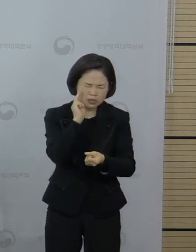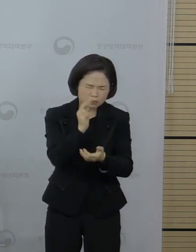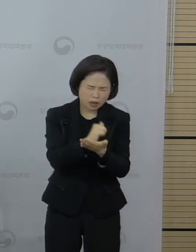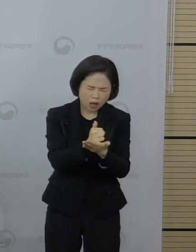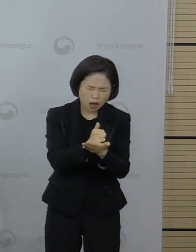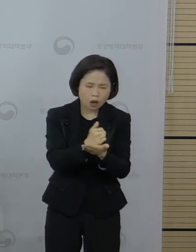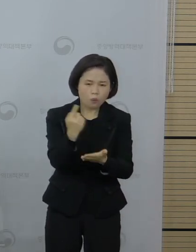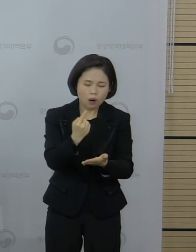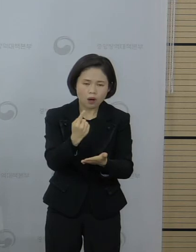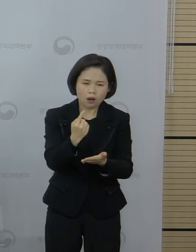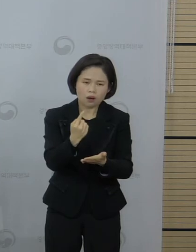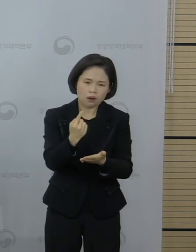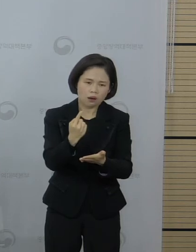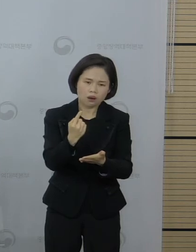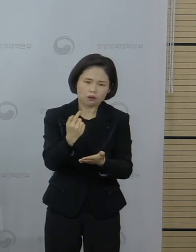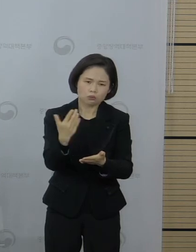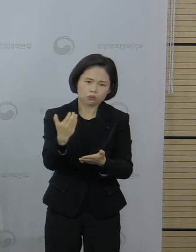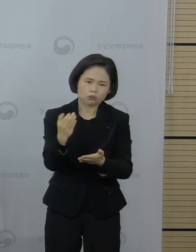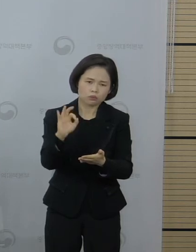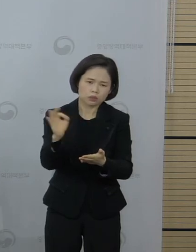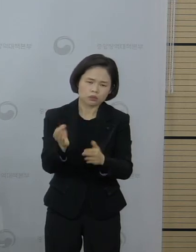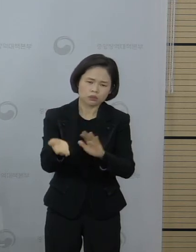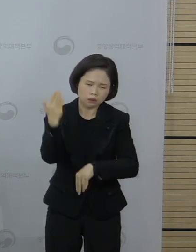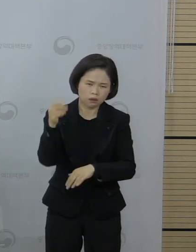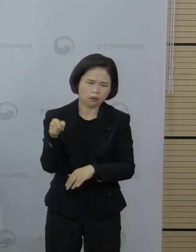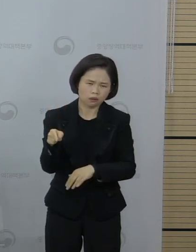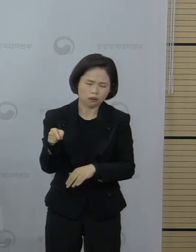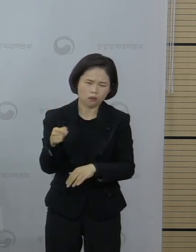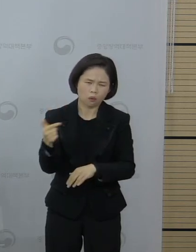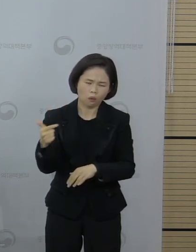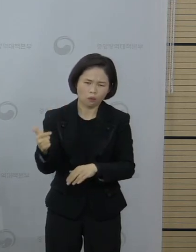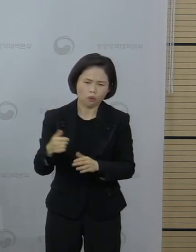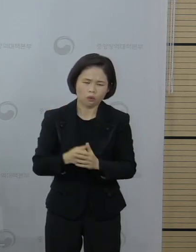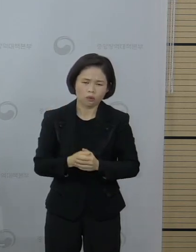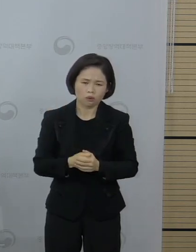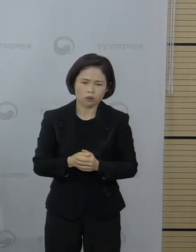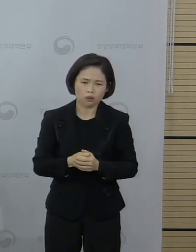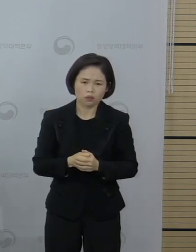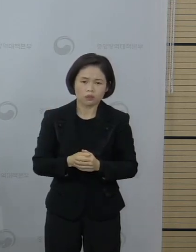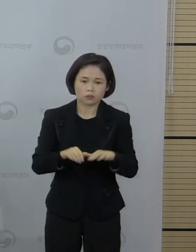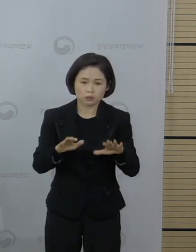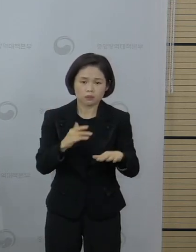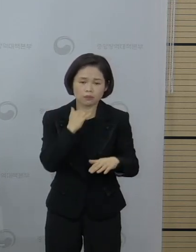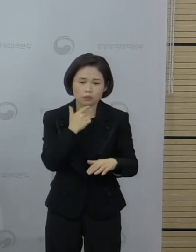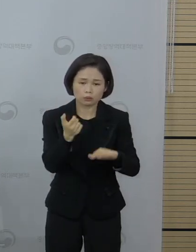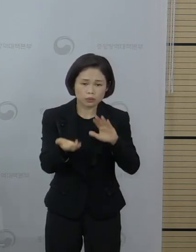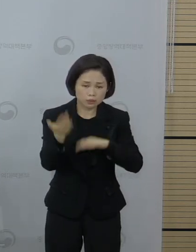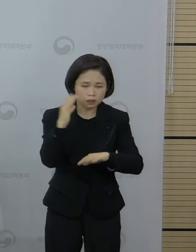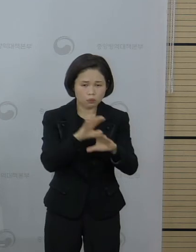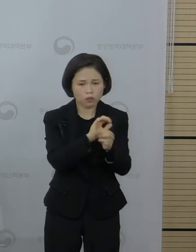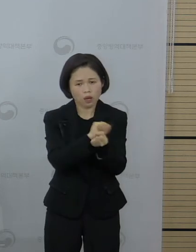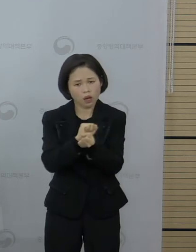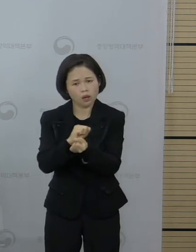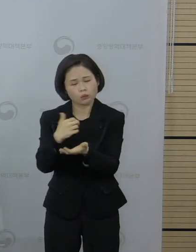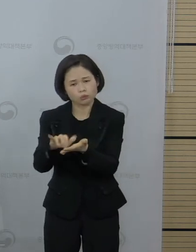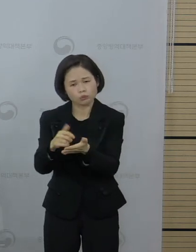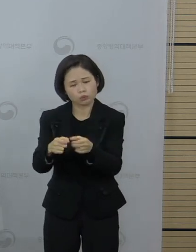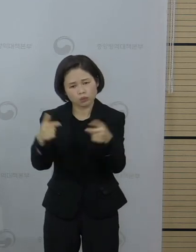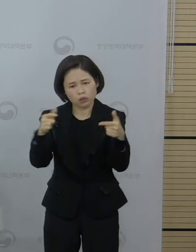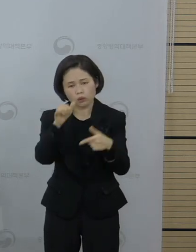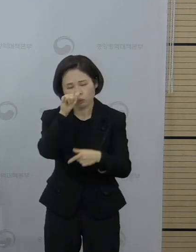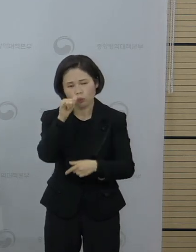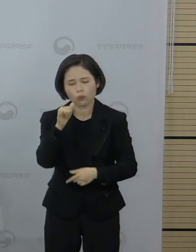상황에서 현재 전체 발생 규모도 늘어나고 있는 상황이고, 더군다나